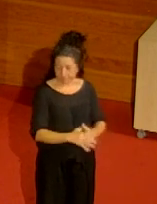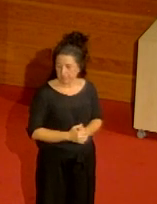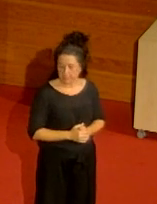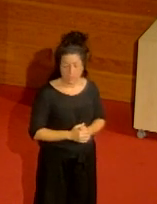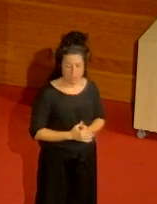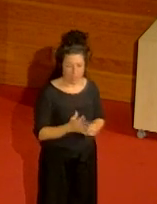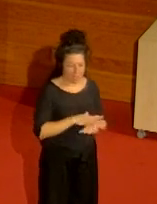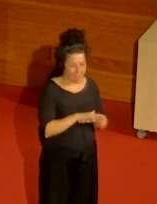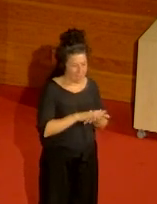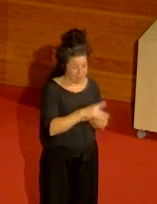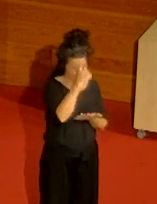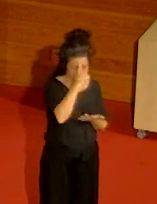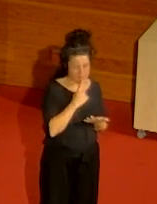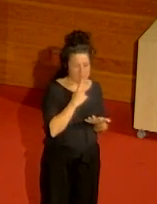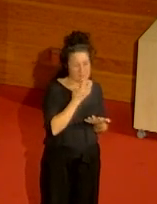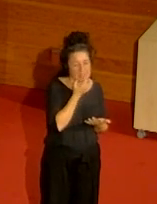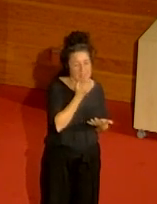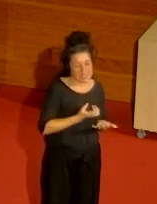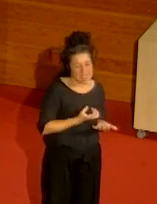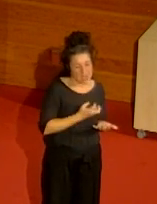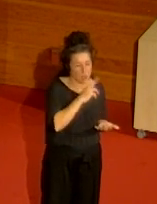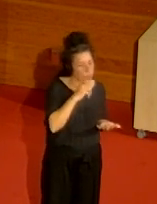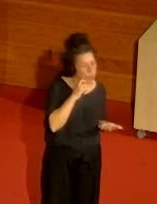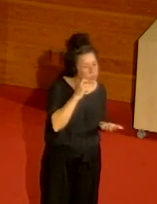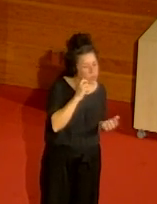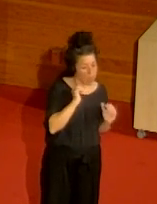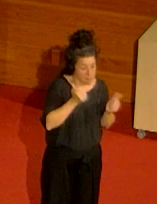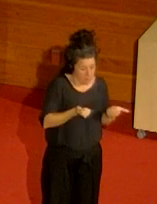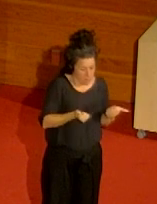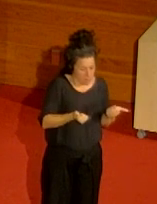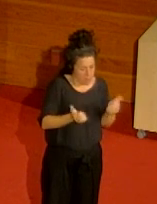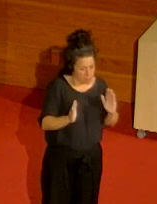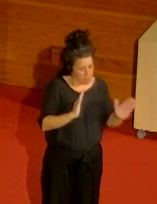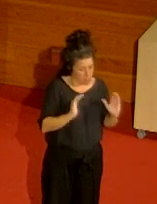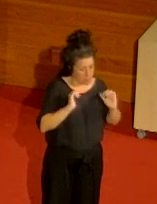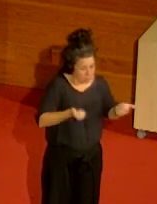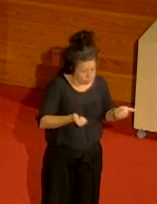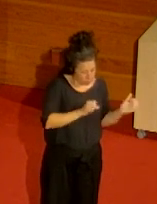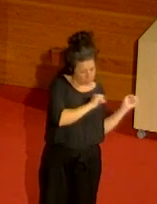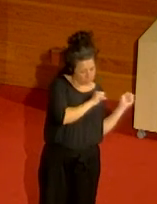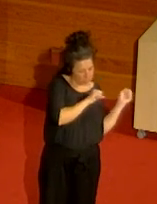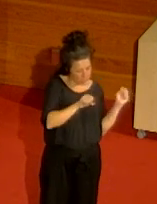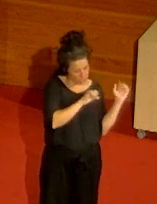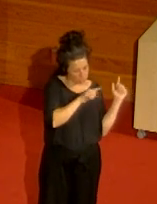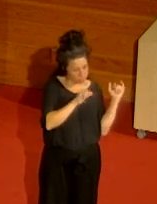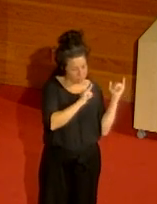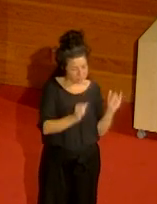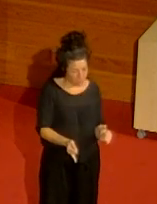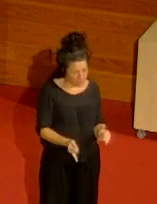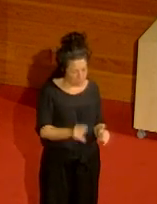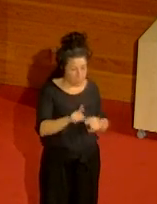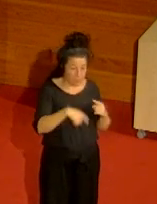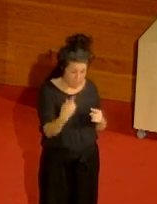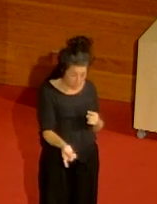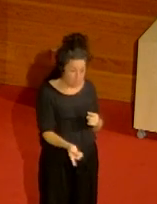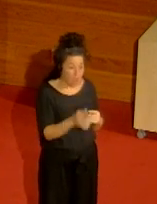israelí que llegó a Israel en los primeros años y 75 años después hay un nuevo perfil de israelí